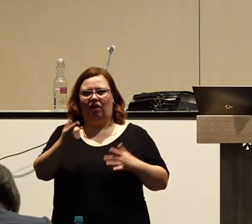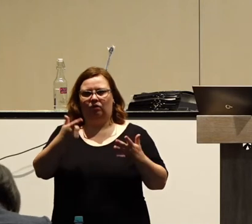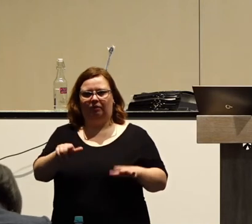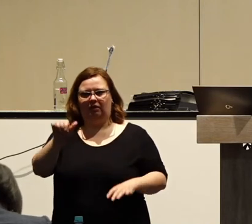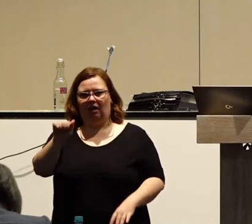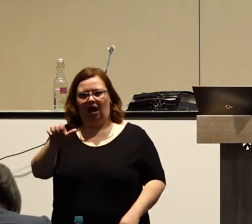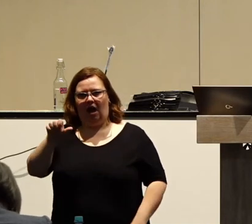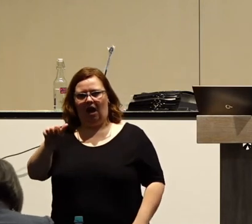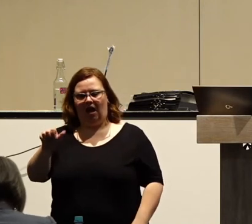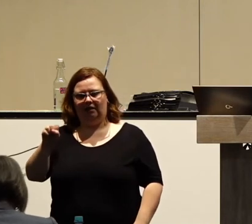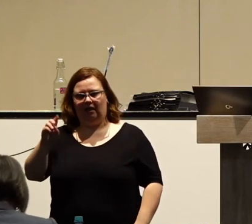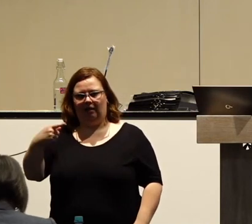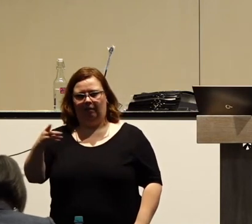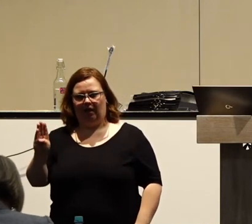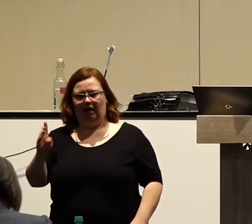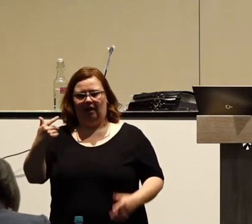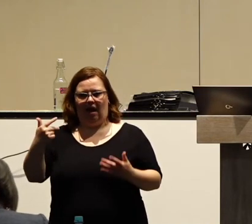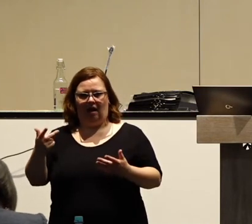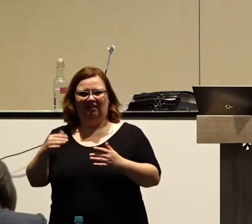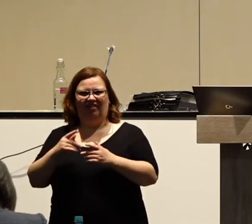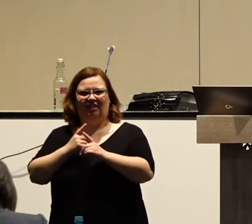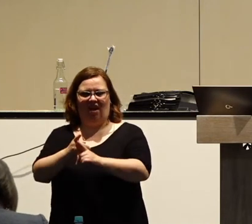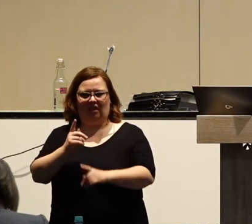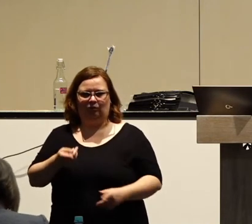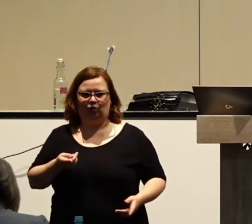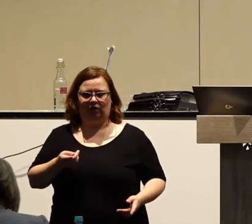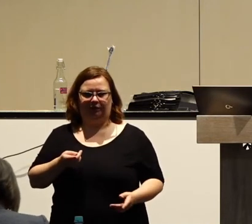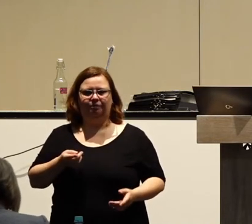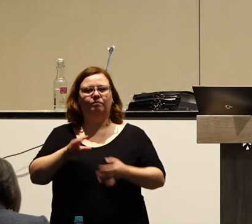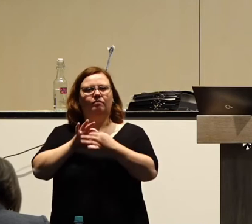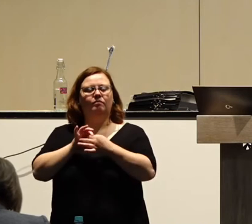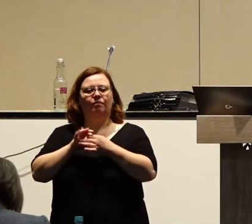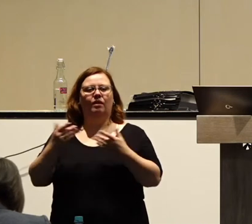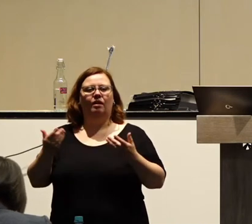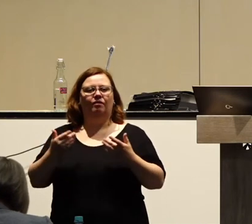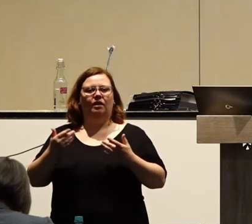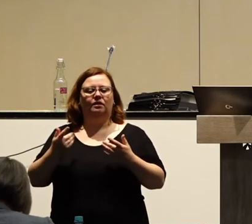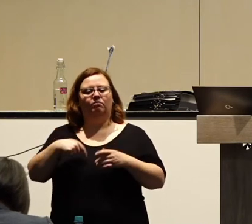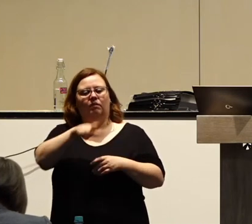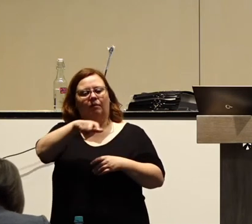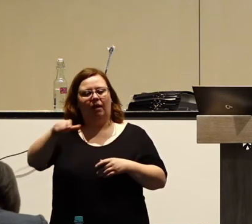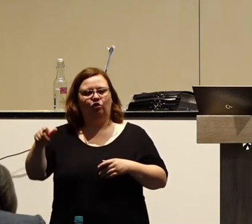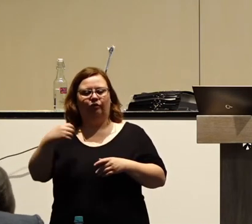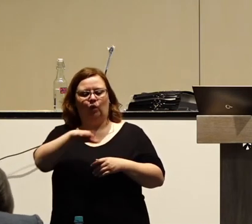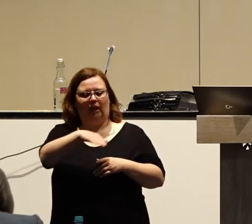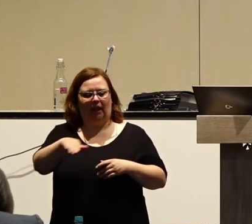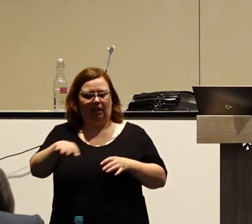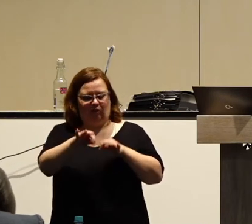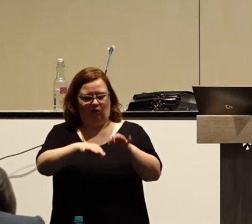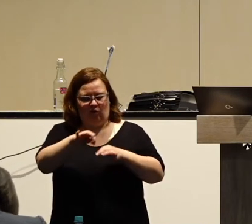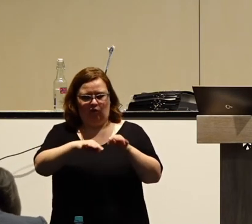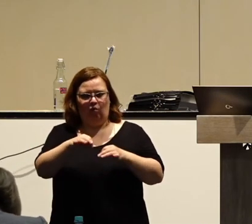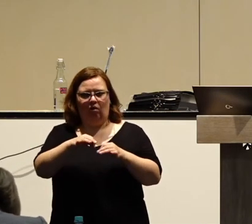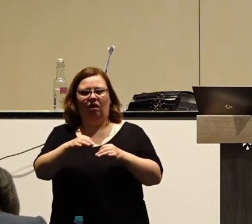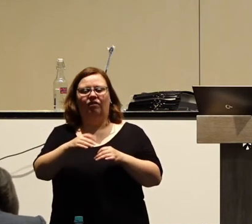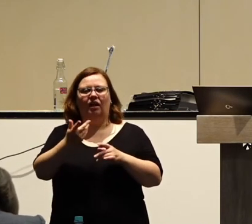72a StGB 8 zu gewährleisten. Es handelt sich hier dabei darum, dass diese Menschen, die sich um die Kinder kümmern sollen, ein